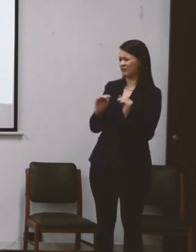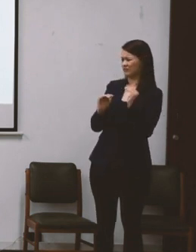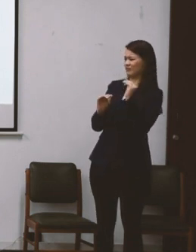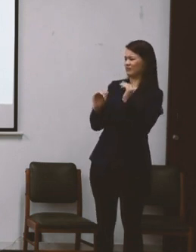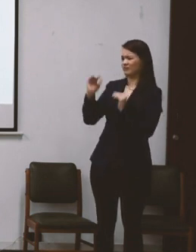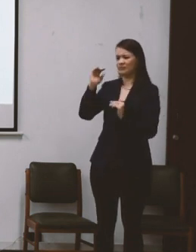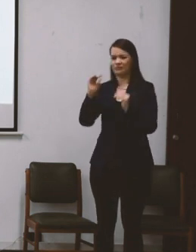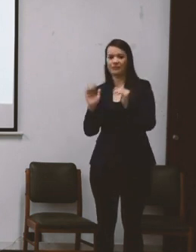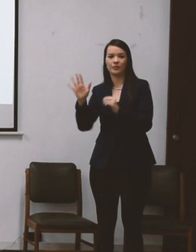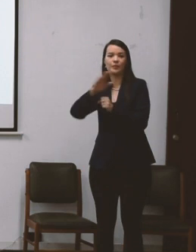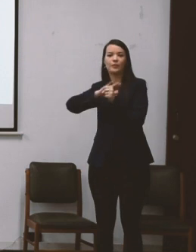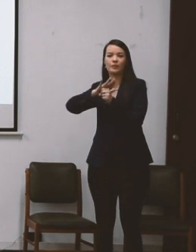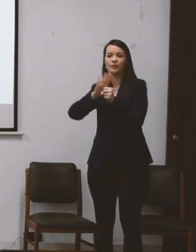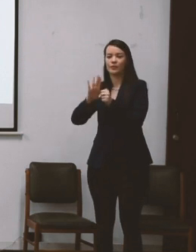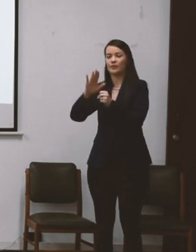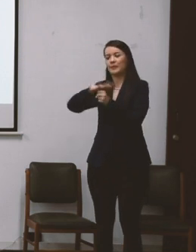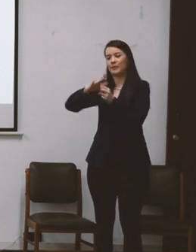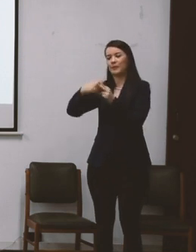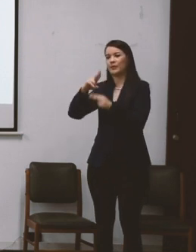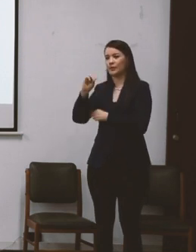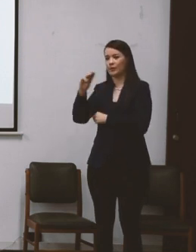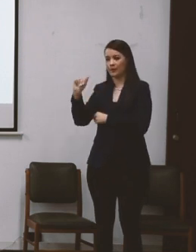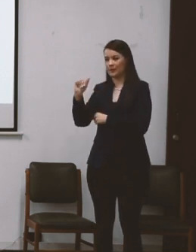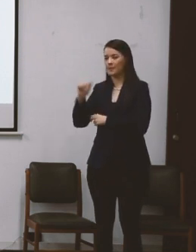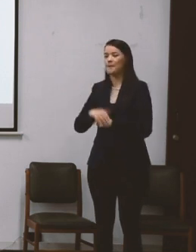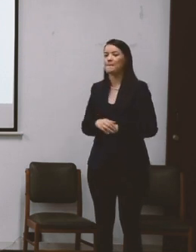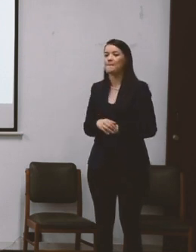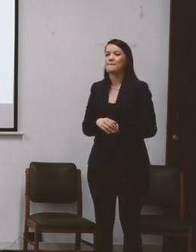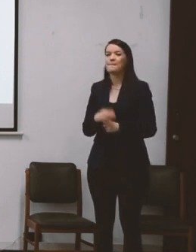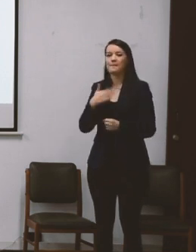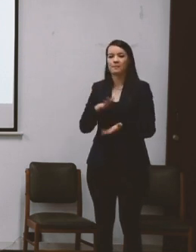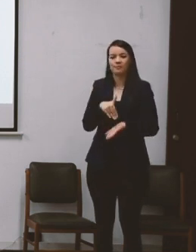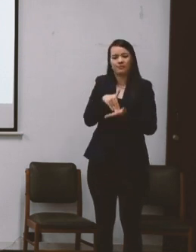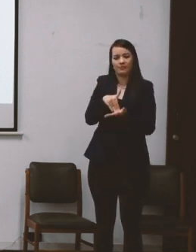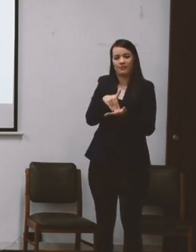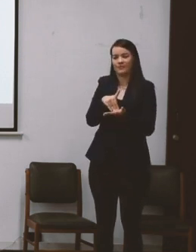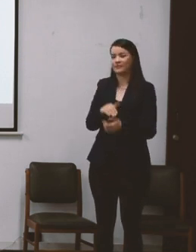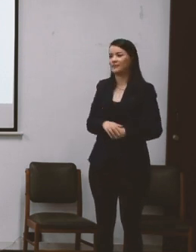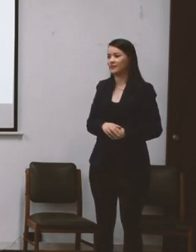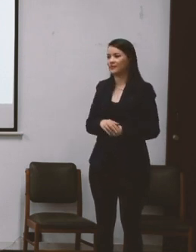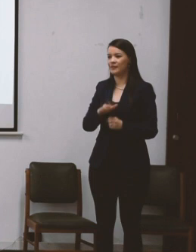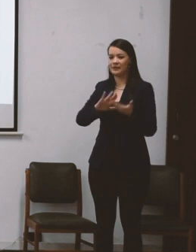en la colonia Roma, que fue donde se grabó la película, y solidifica la exotización